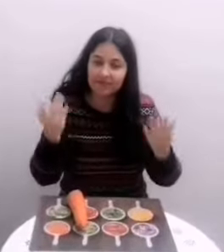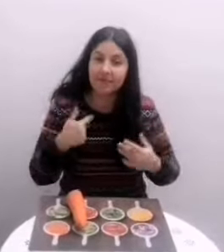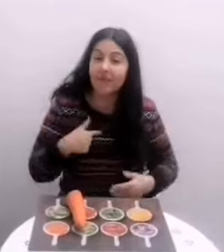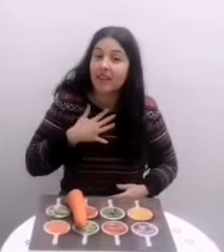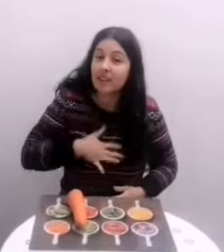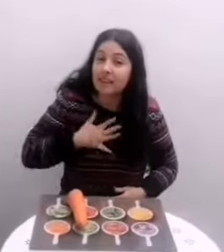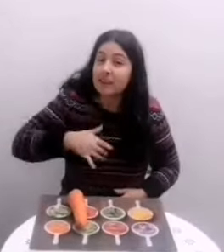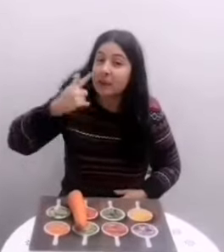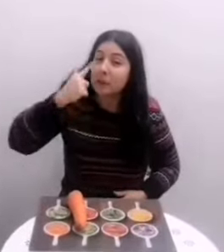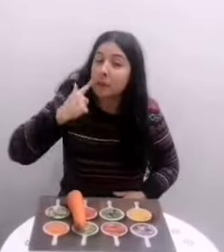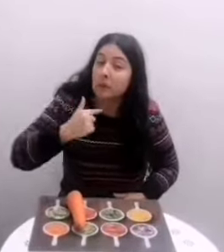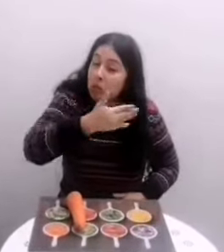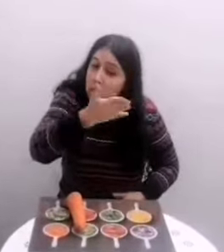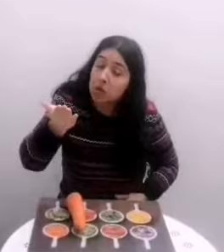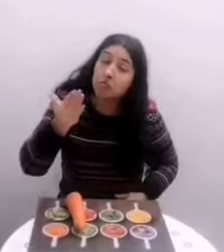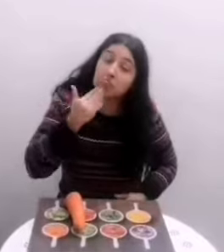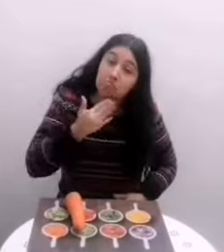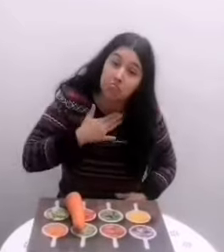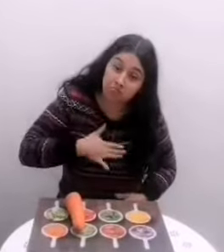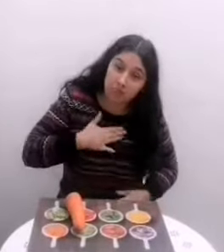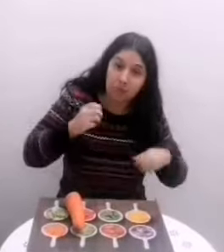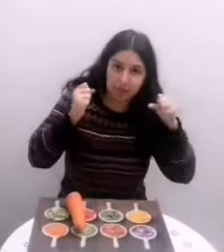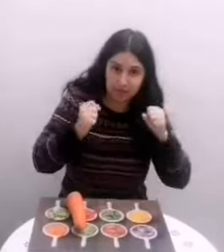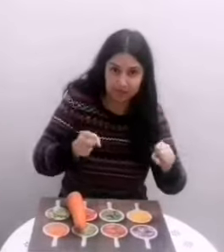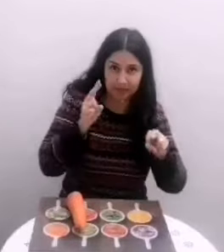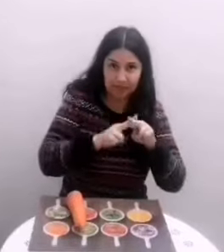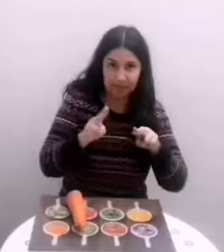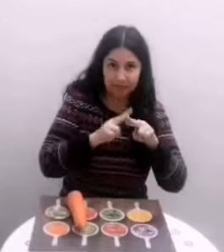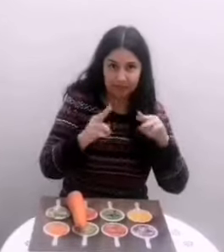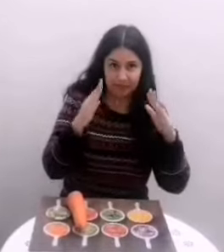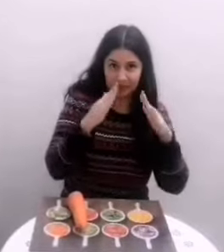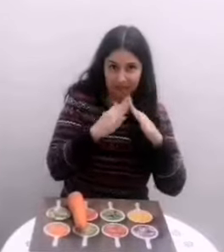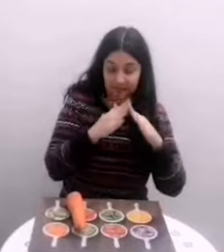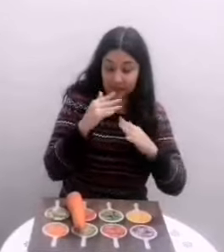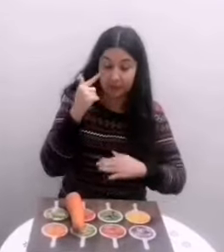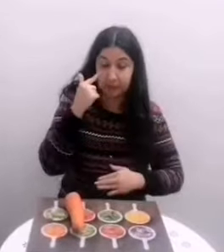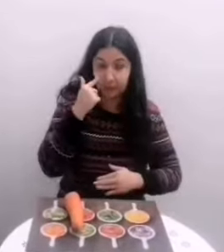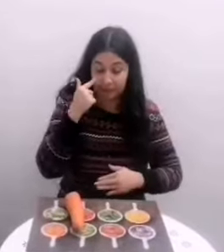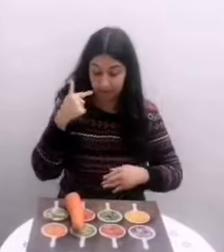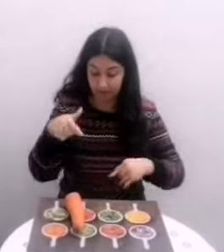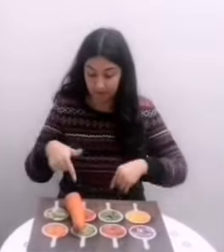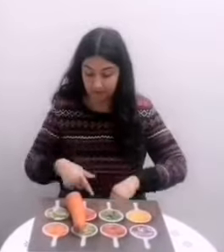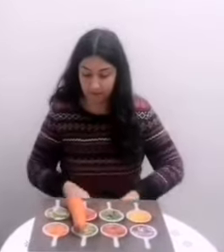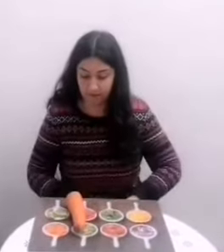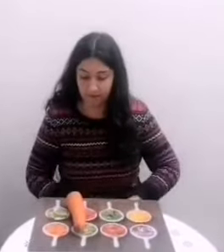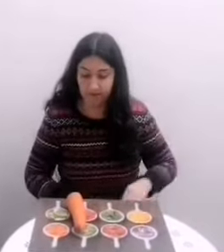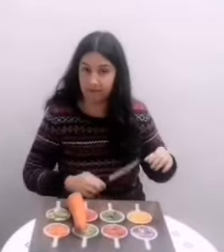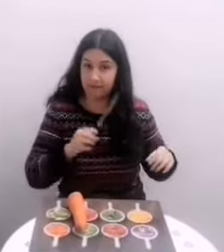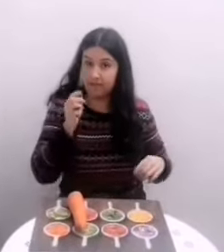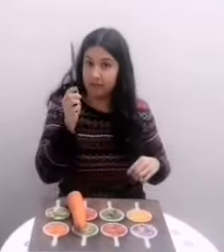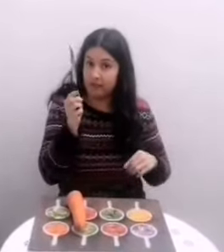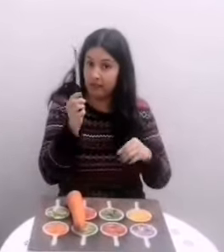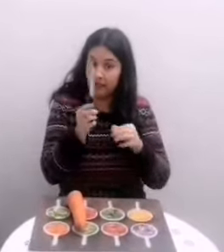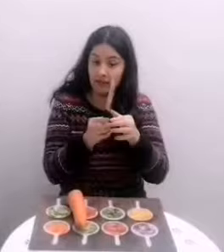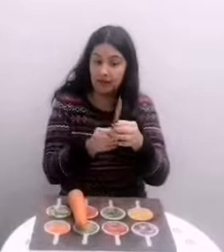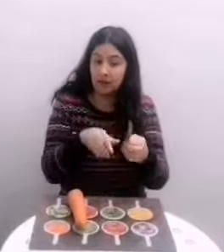¿Sí? Bueno, yo voy a hacer esta prueba y si quieren, ustedes también la pueden hacer en su casa. Miren. Tengo